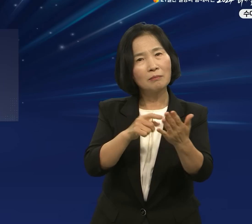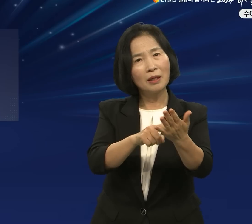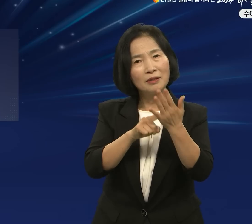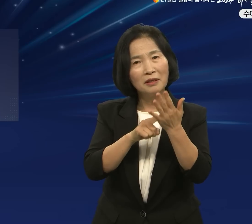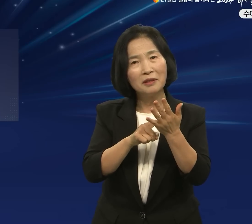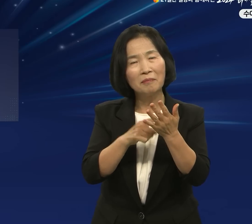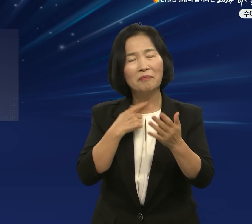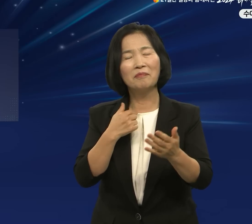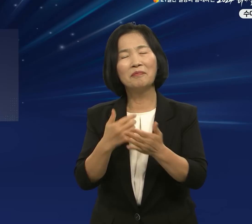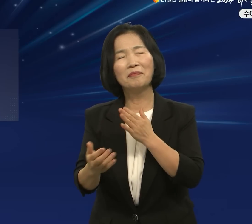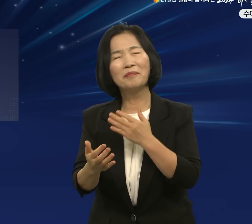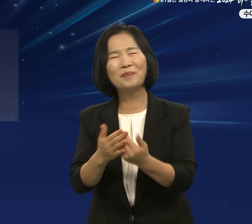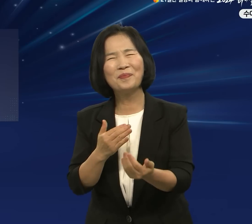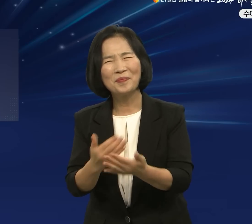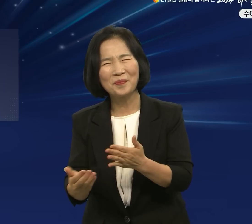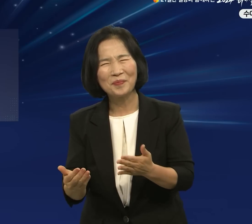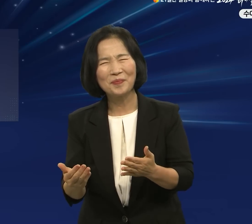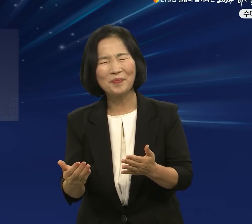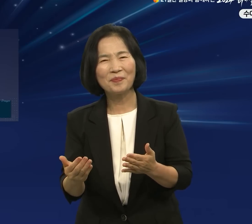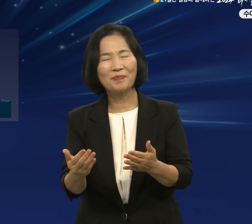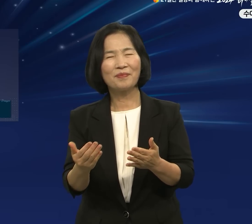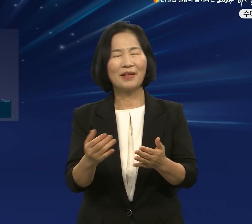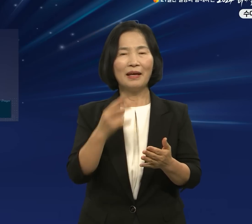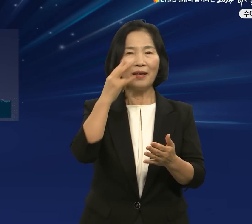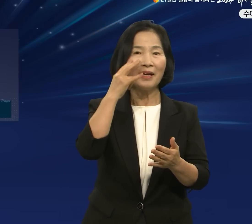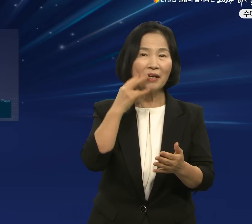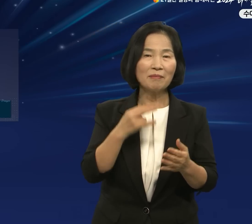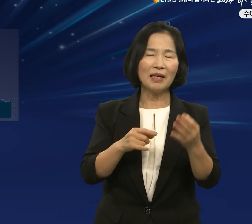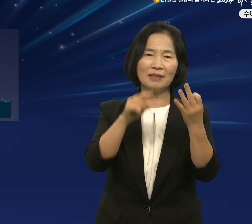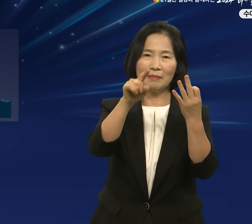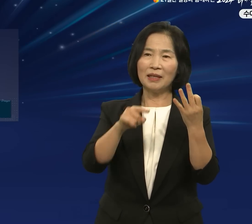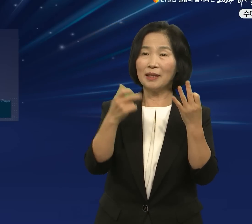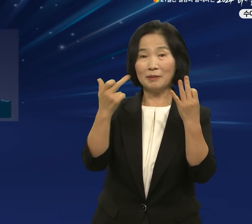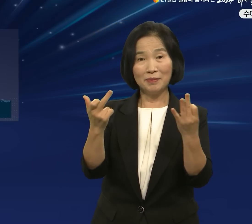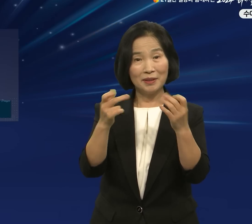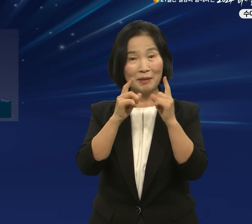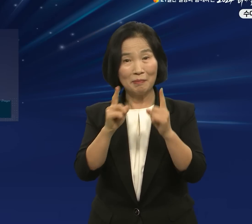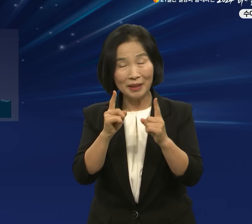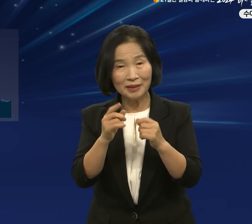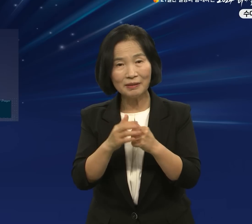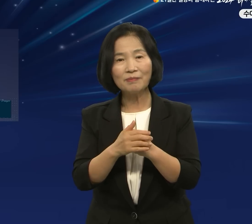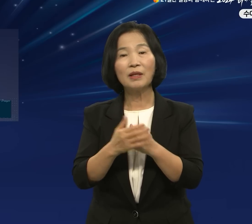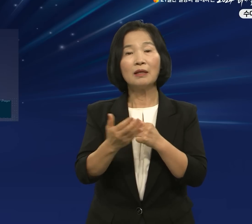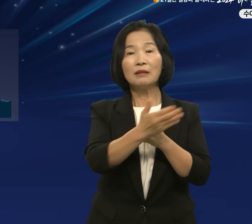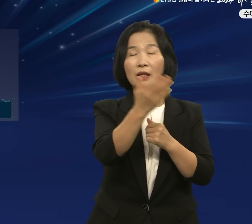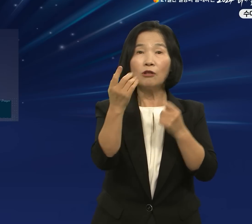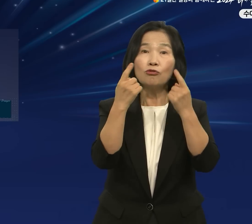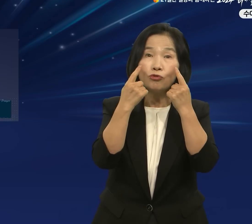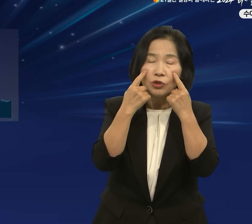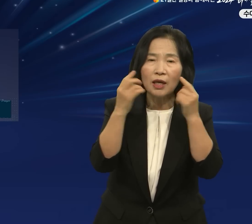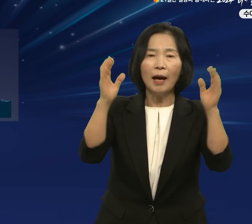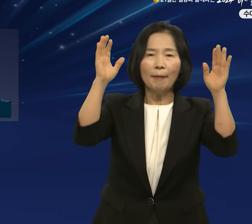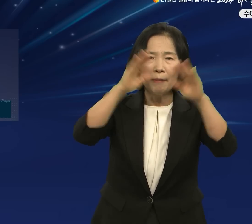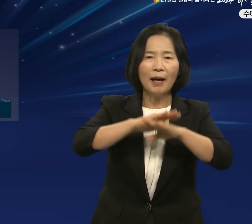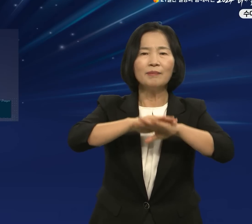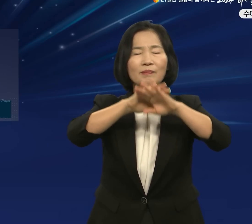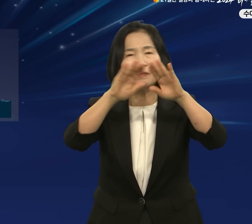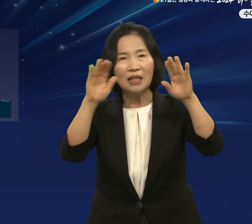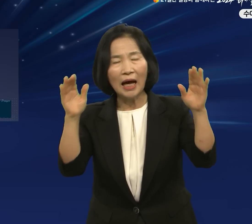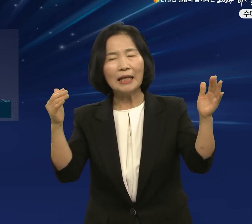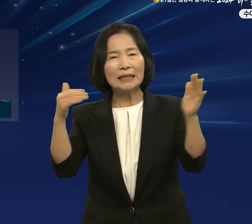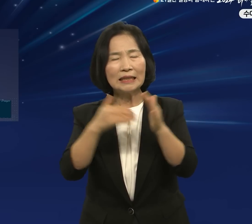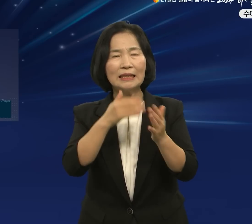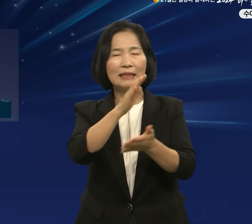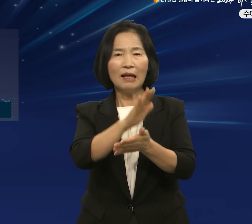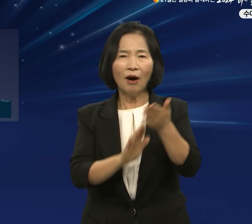체험했습니다. 예레미야 14장 17절 말씀이 내 눈이 밤낮으로 그치지 아니하고